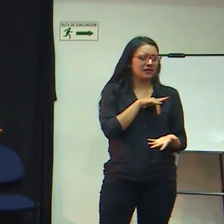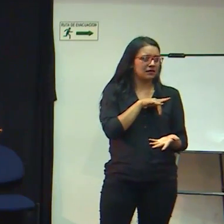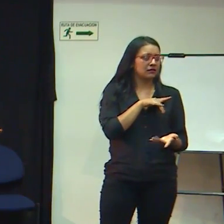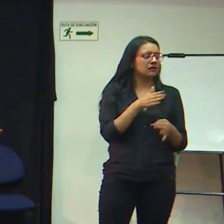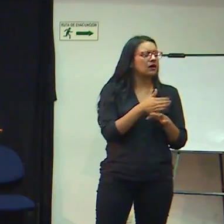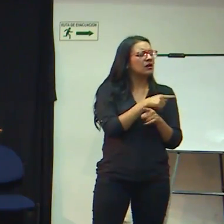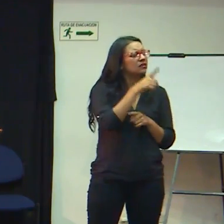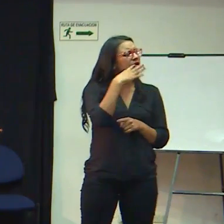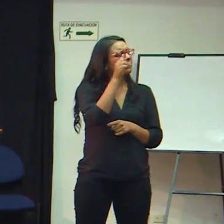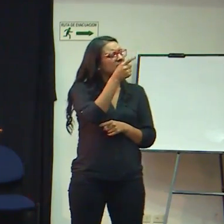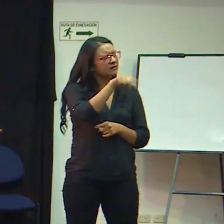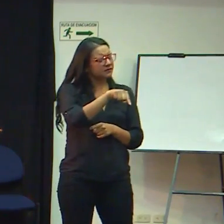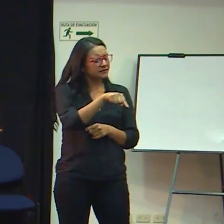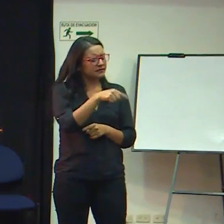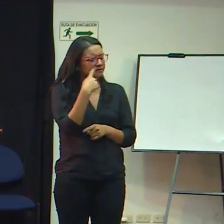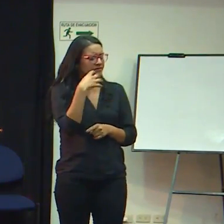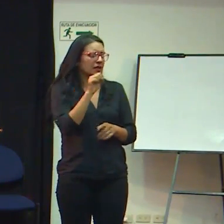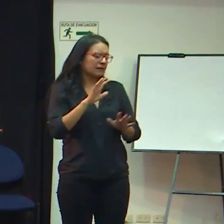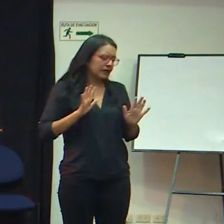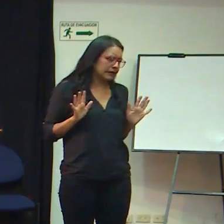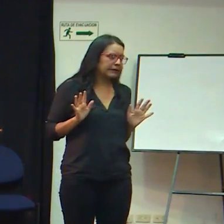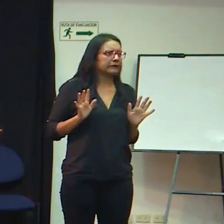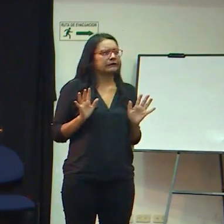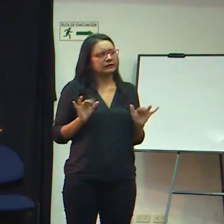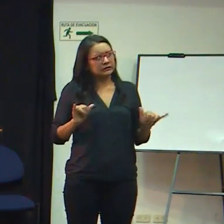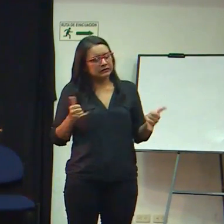Vemos de que también, bueno, listo, o sea,